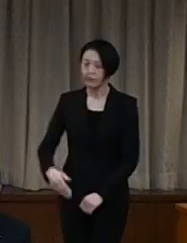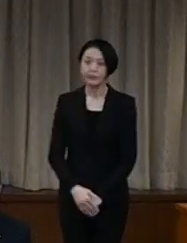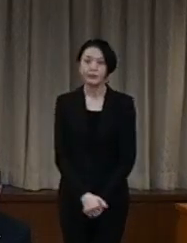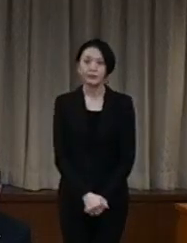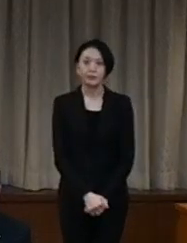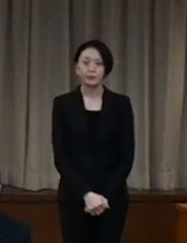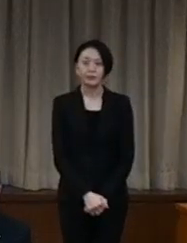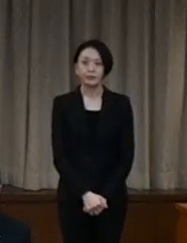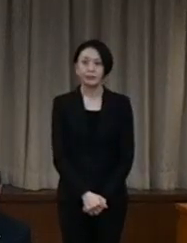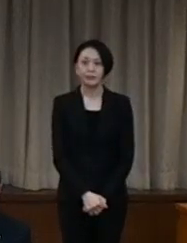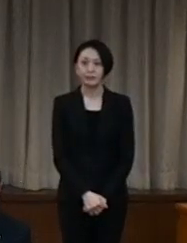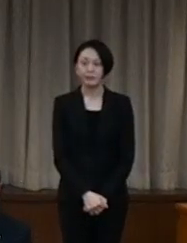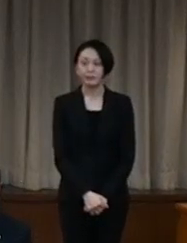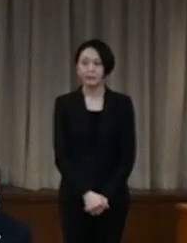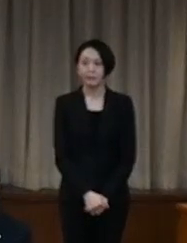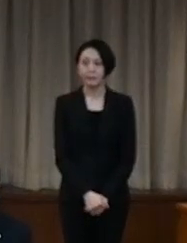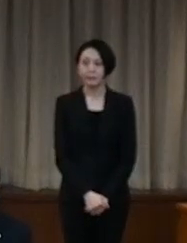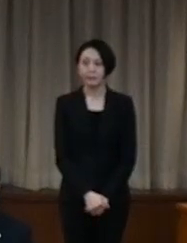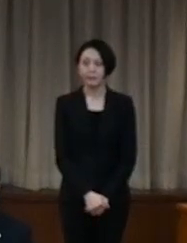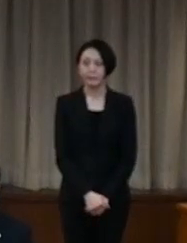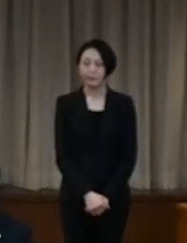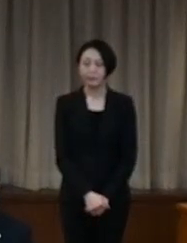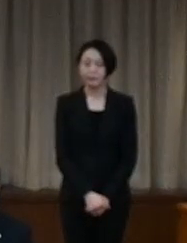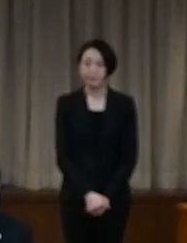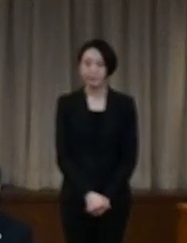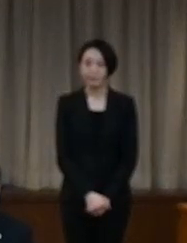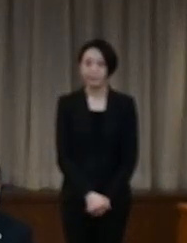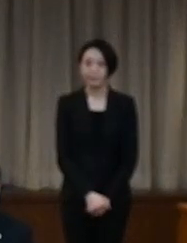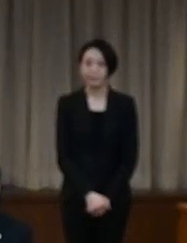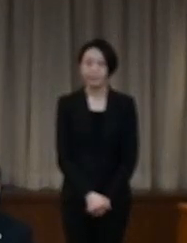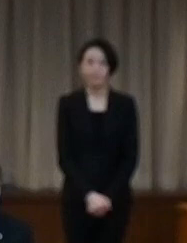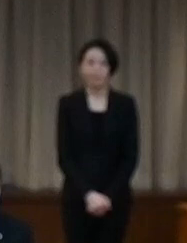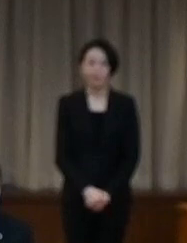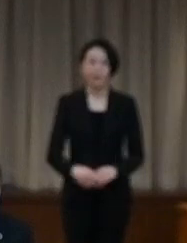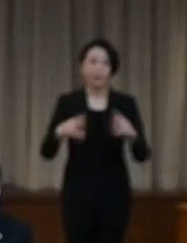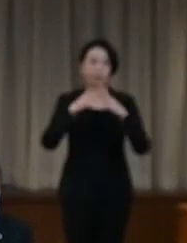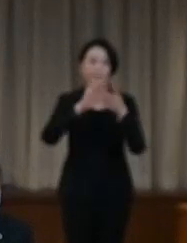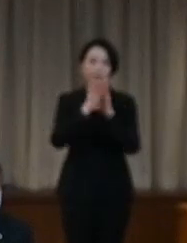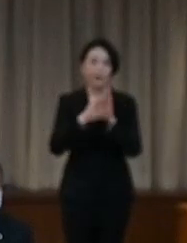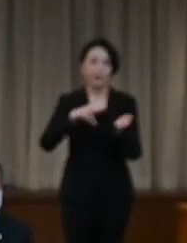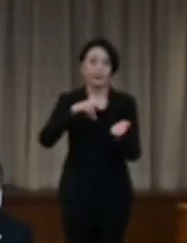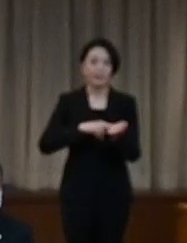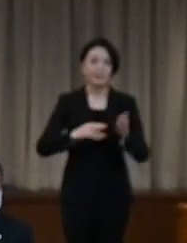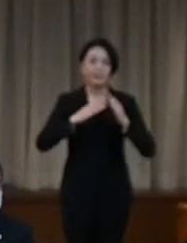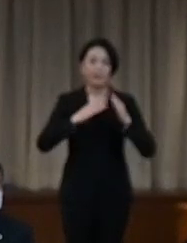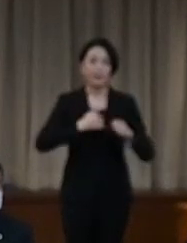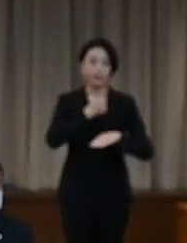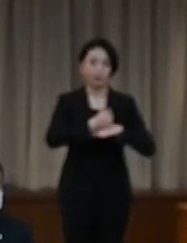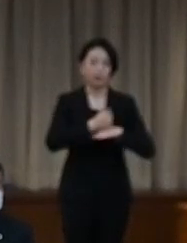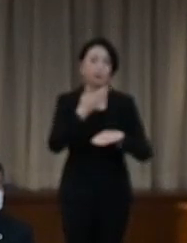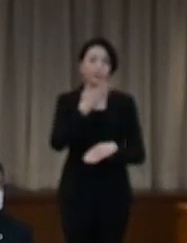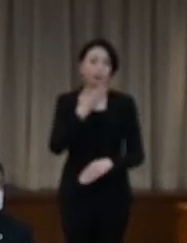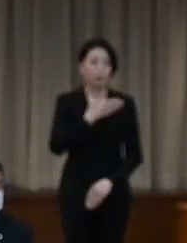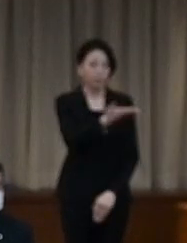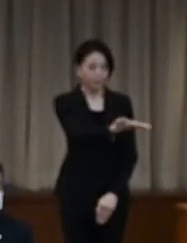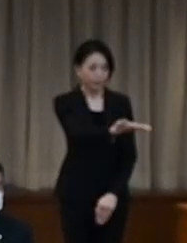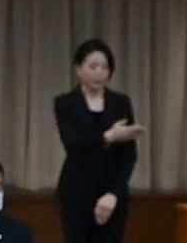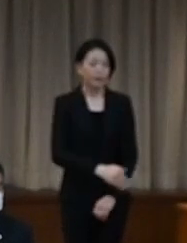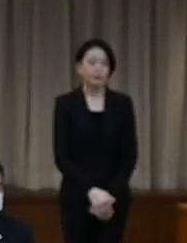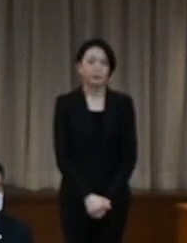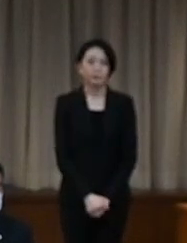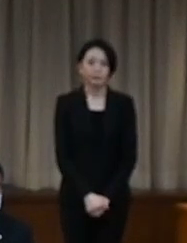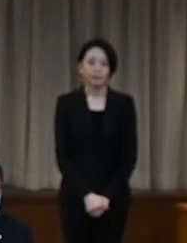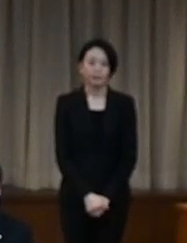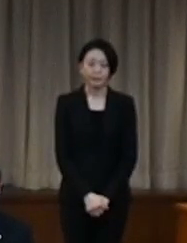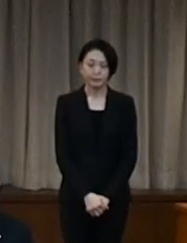しくお願いします。 宮城県医師会長佐藤和弘様でございます。 はい、佐藤です。よ